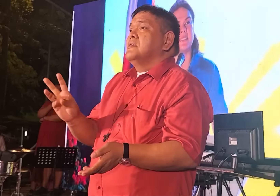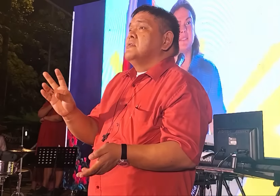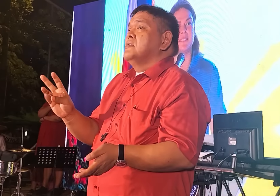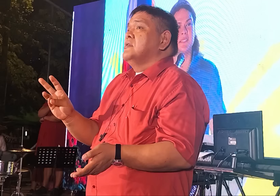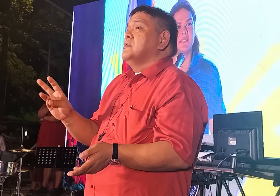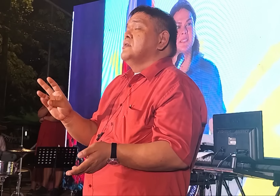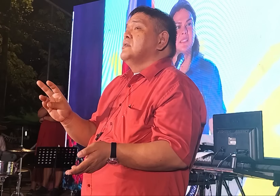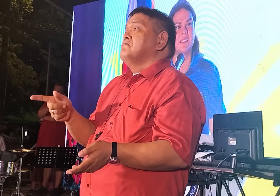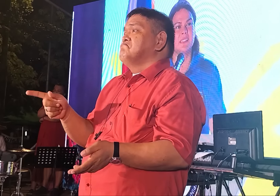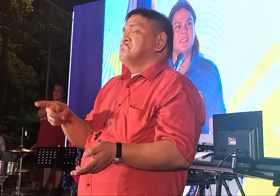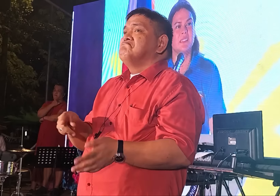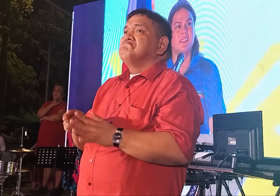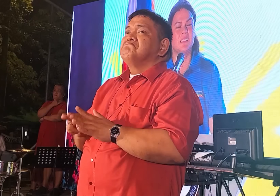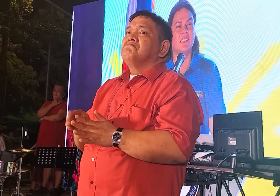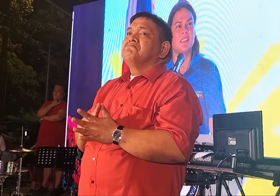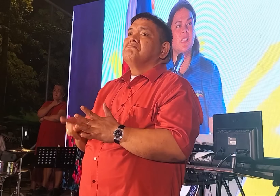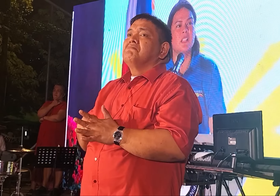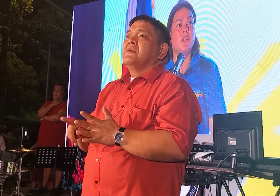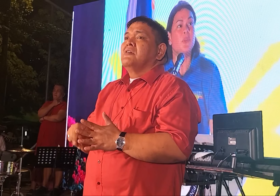na lang.